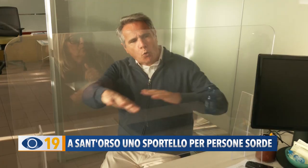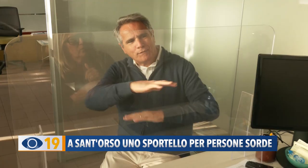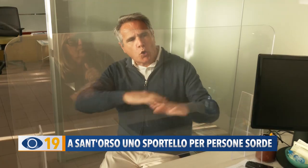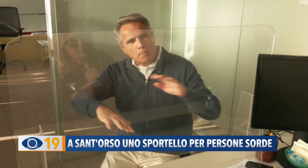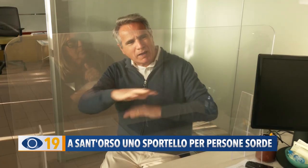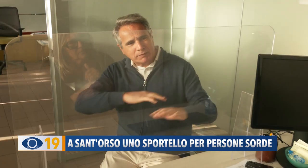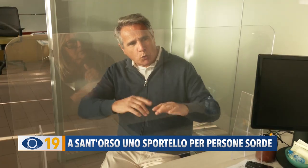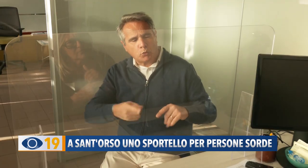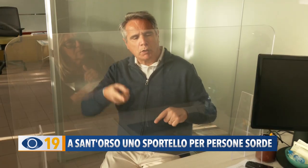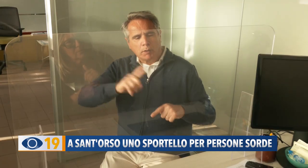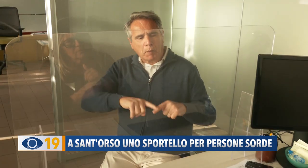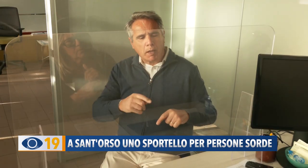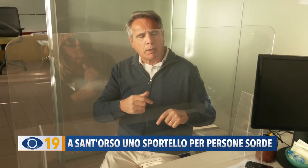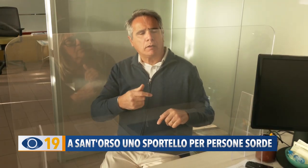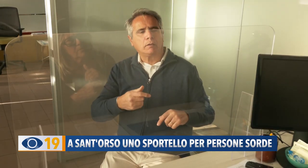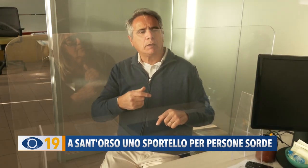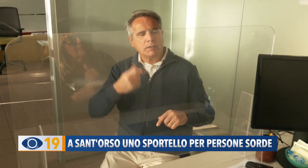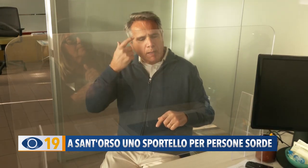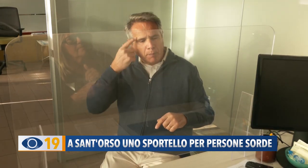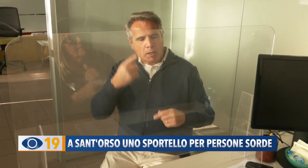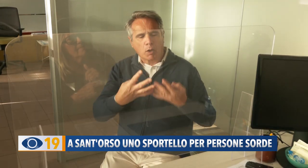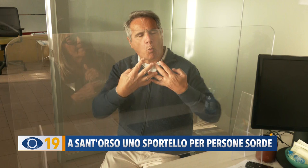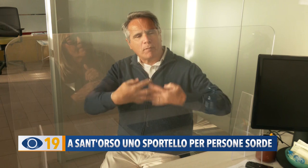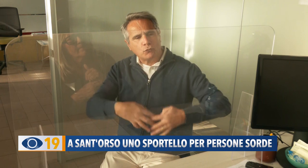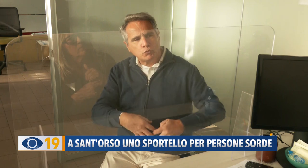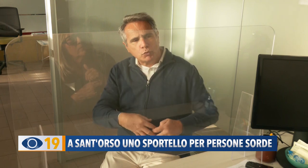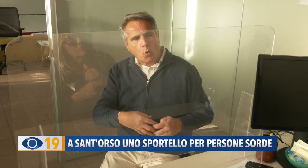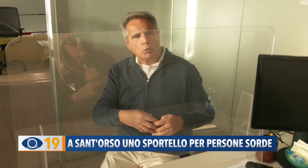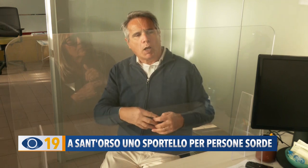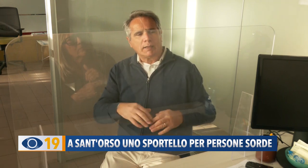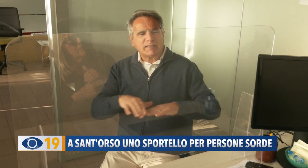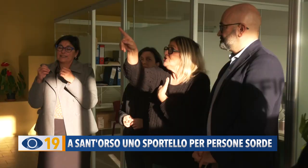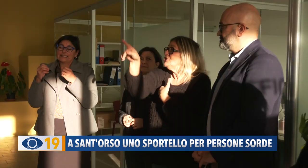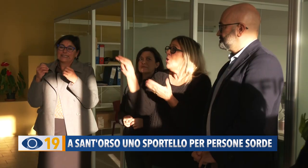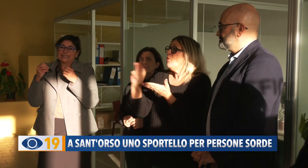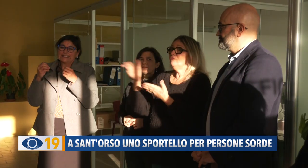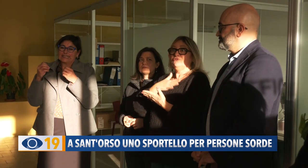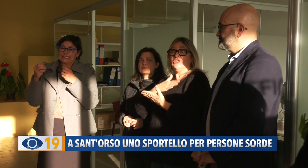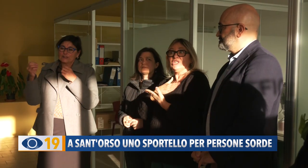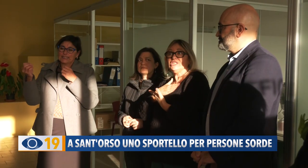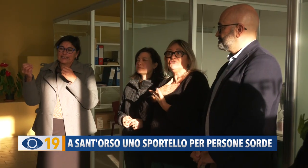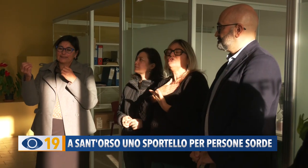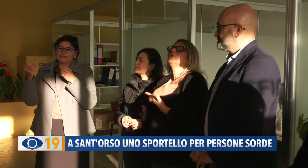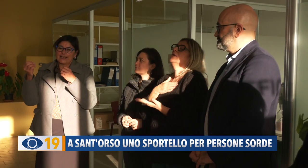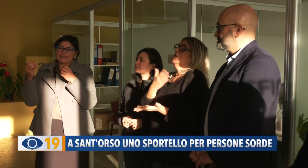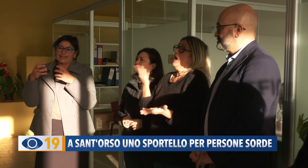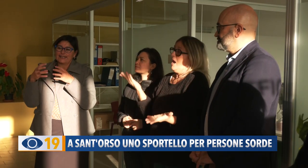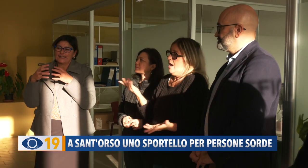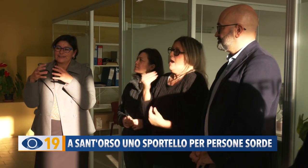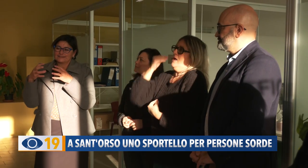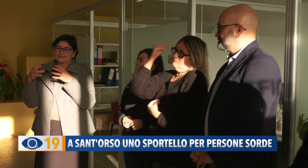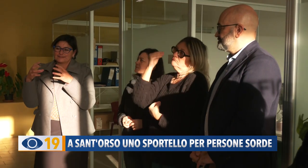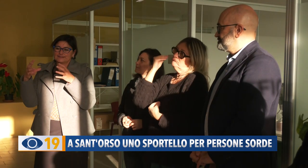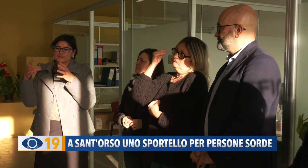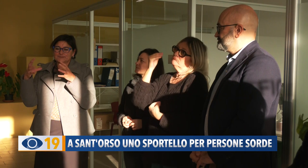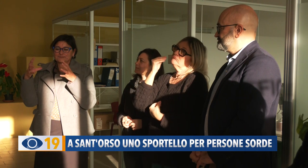LIS che è aperto il mercoledì e il venerdì. LIS è la lingua italiana dei segni e questo nuovo sportello